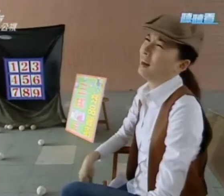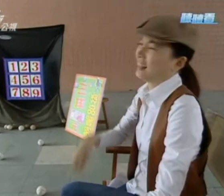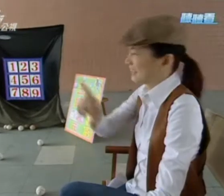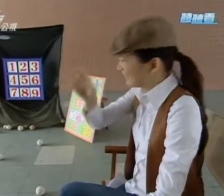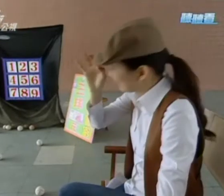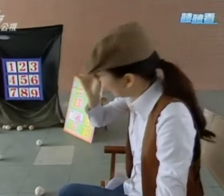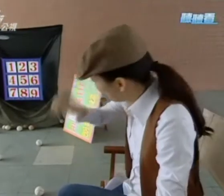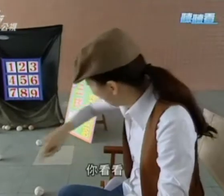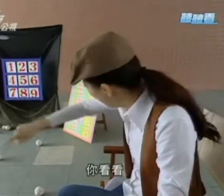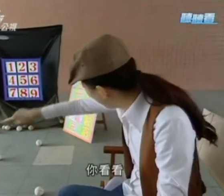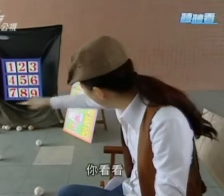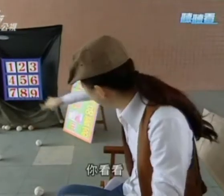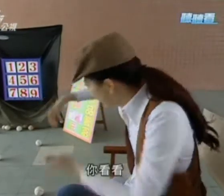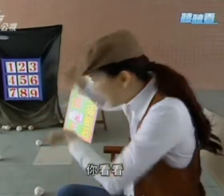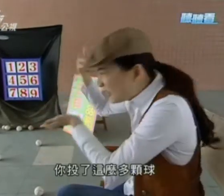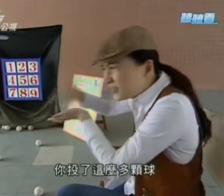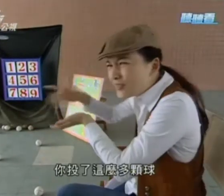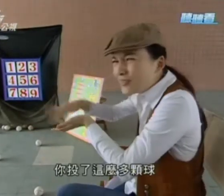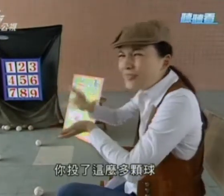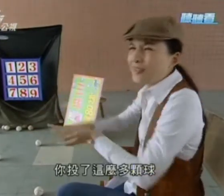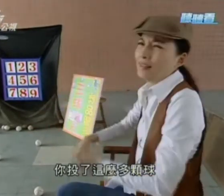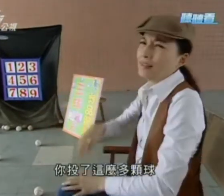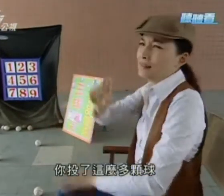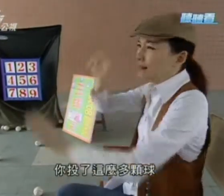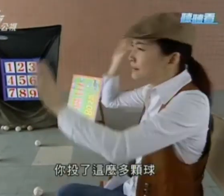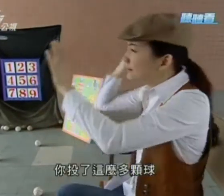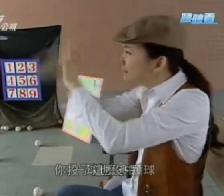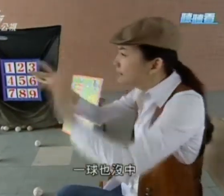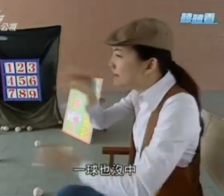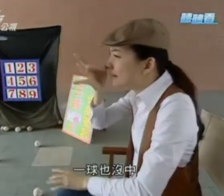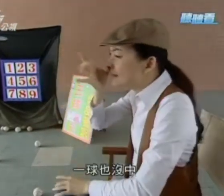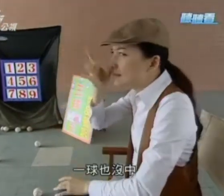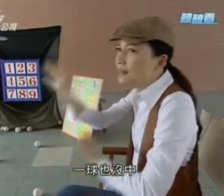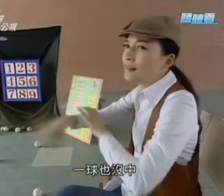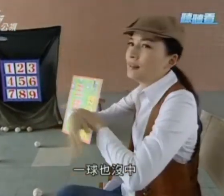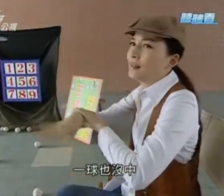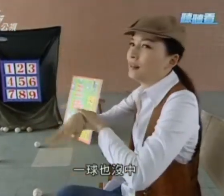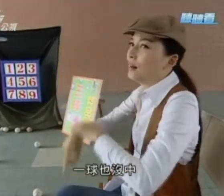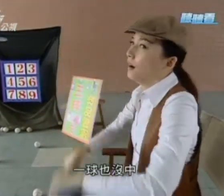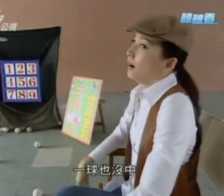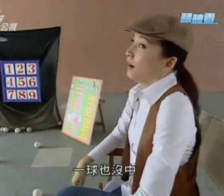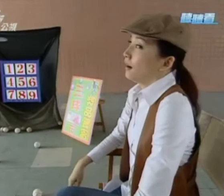哎呦，你看看啊，你投了这么多颗球，一球也没中。